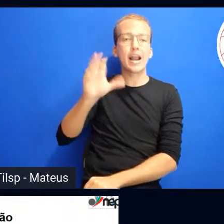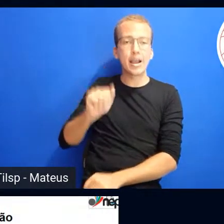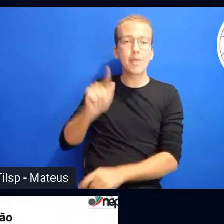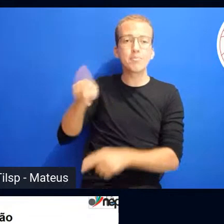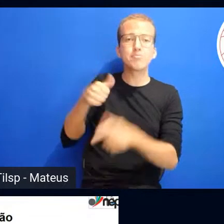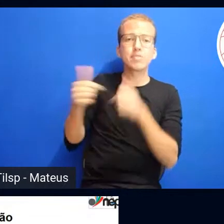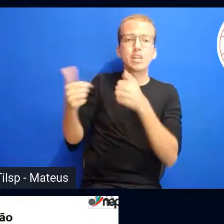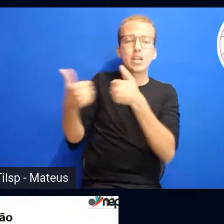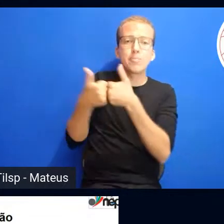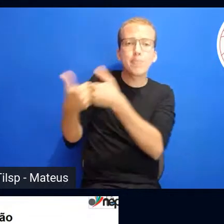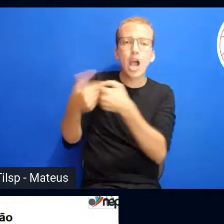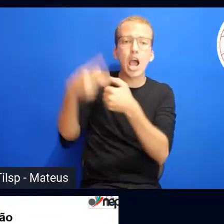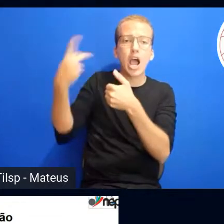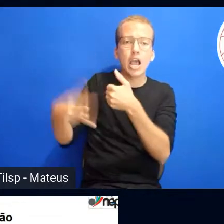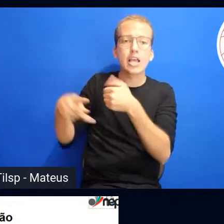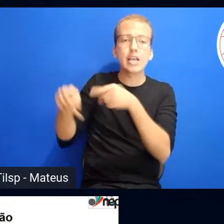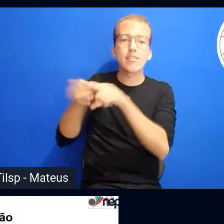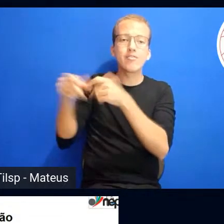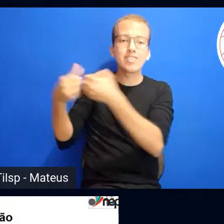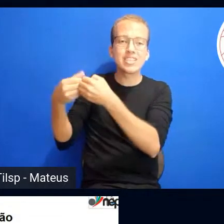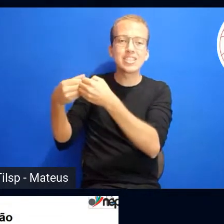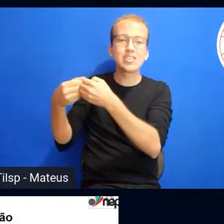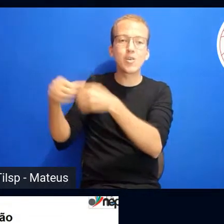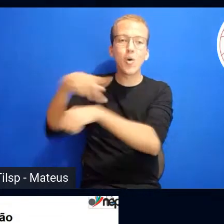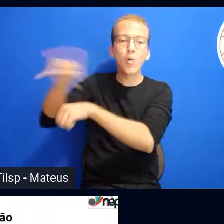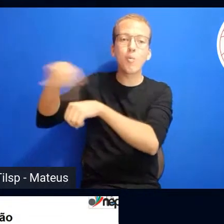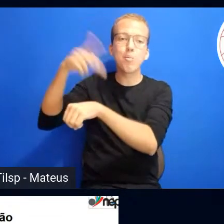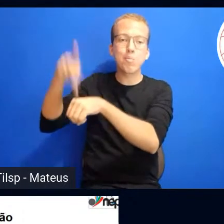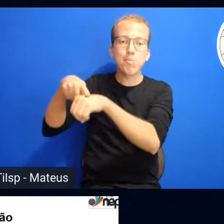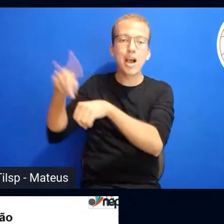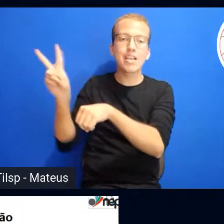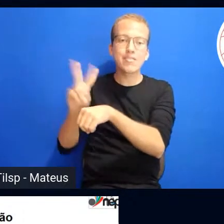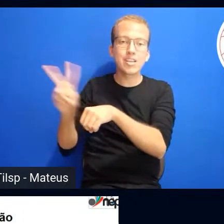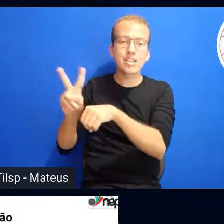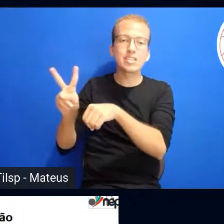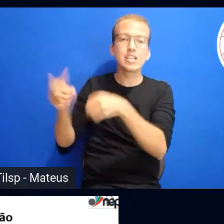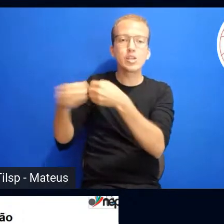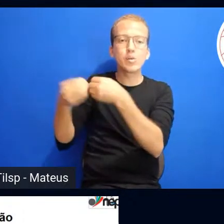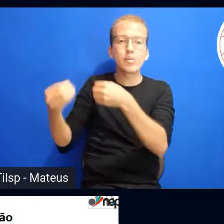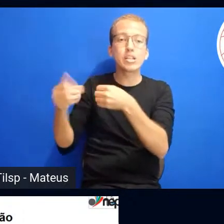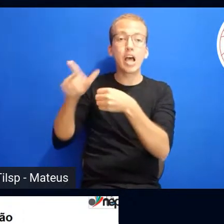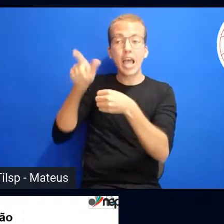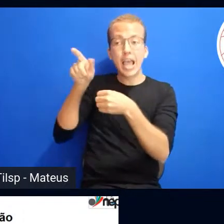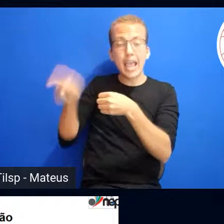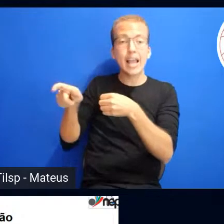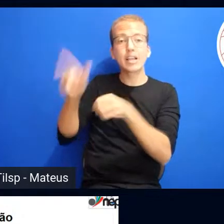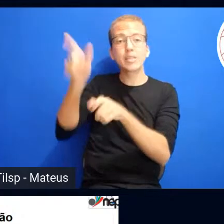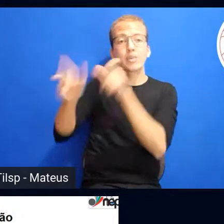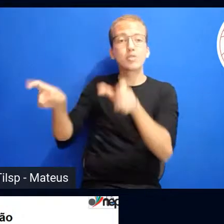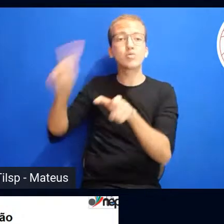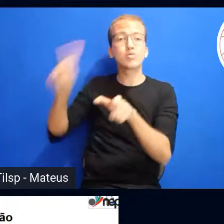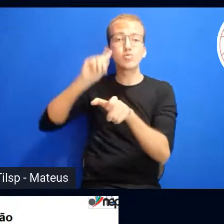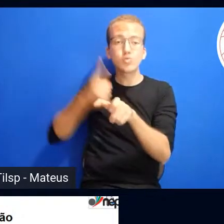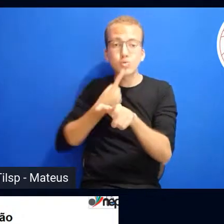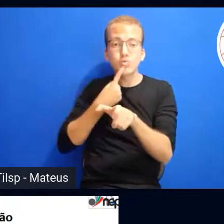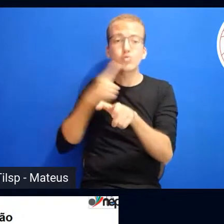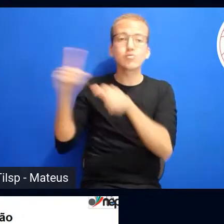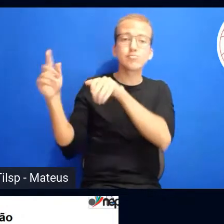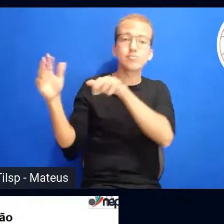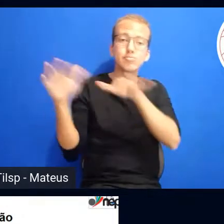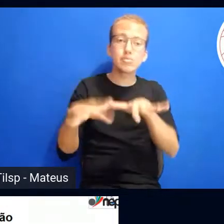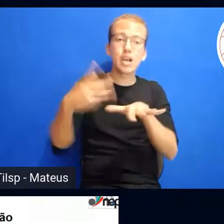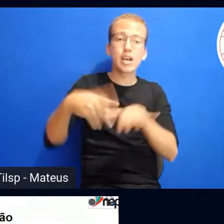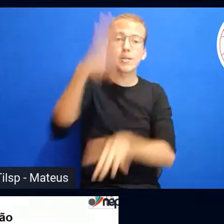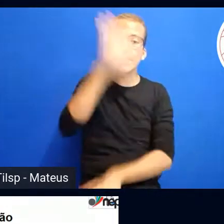comum, então, que muitos venezuelanos venham para o Brasil se refugiar e uma parcela considerável desses